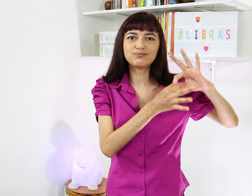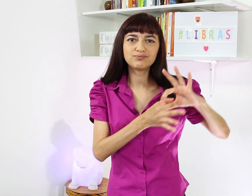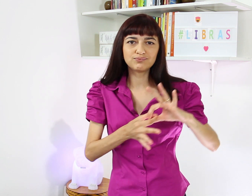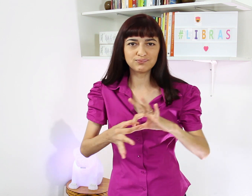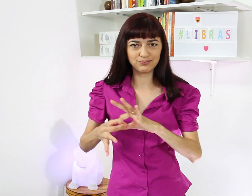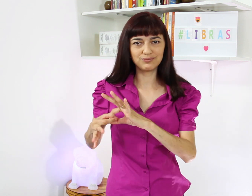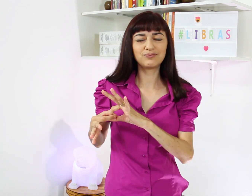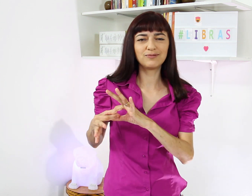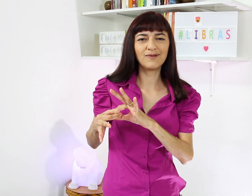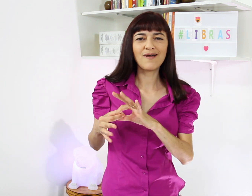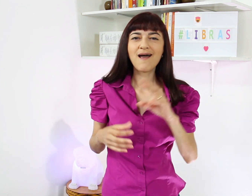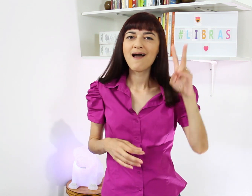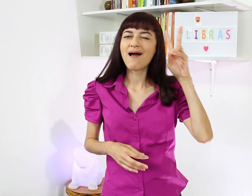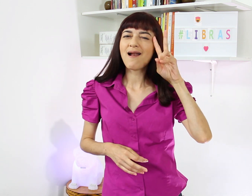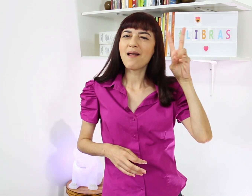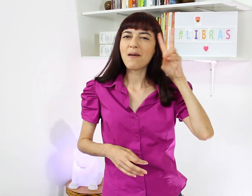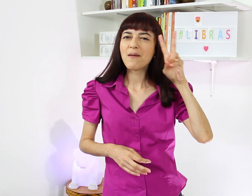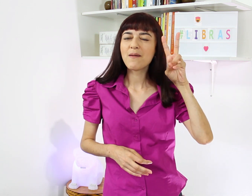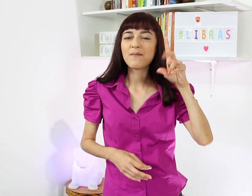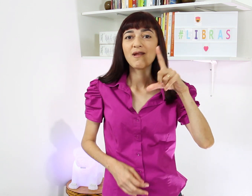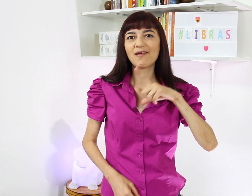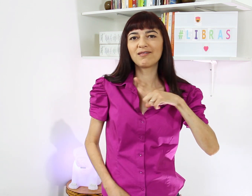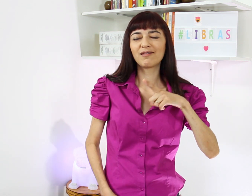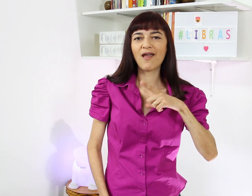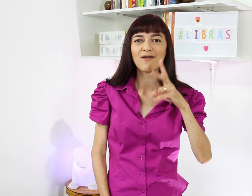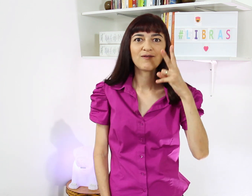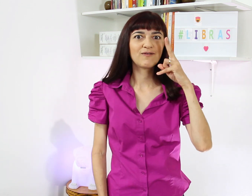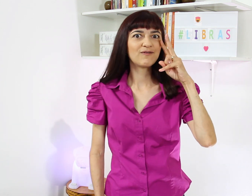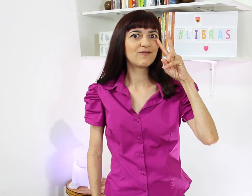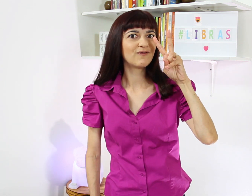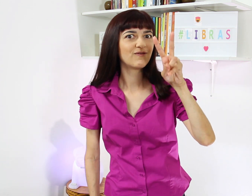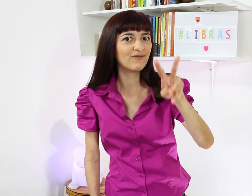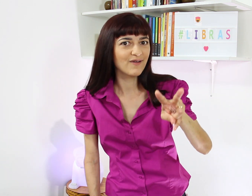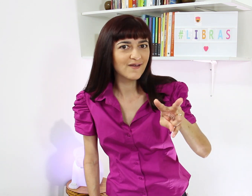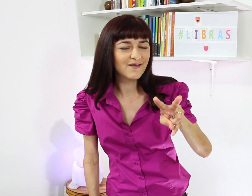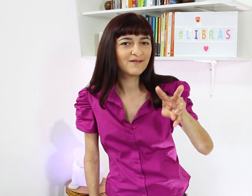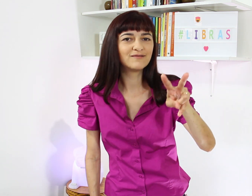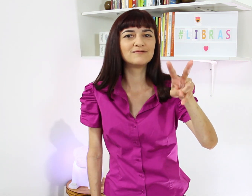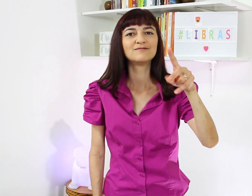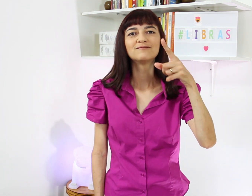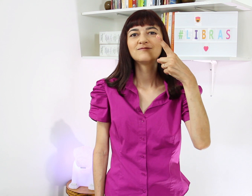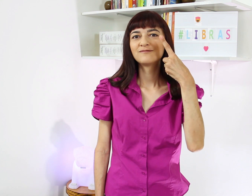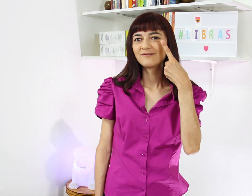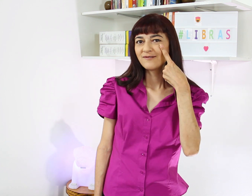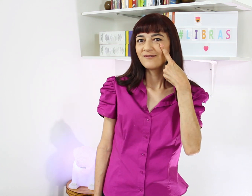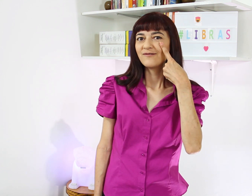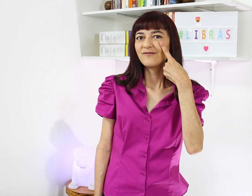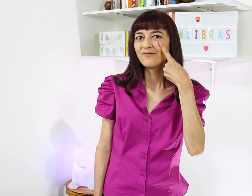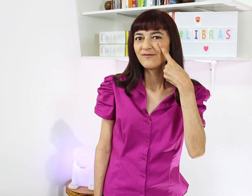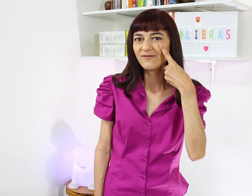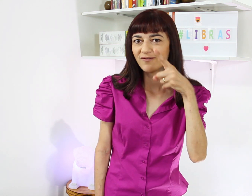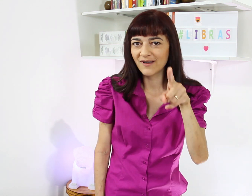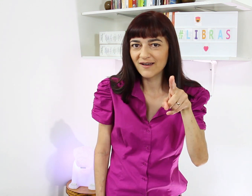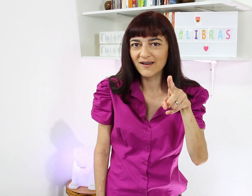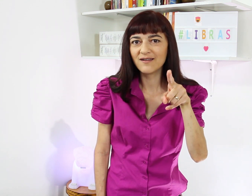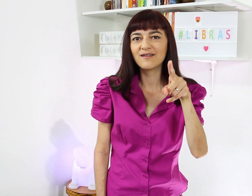diversas possibilidades na hora de fazer o verbo ver, né? Lembra que a gente fez esse sinal de